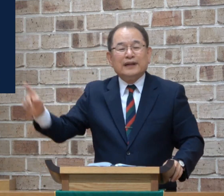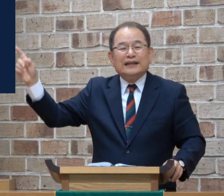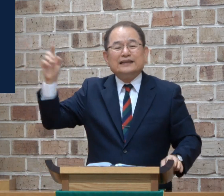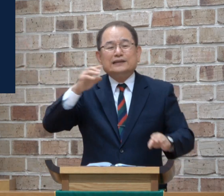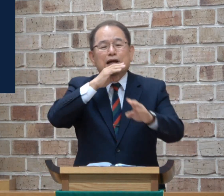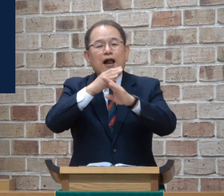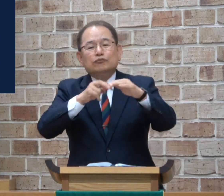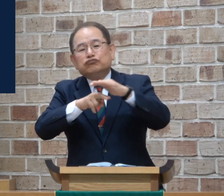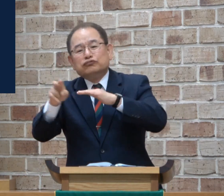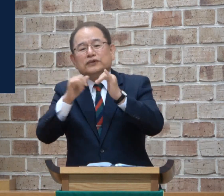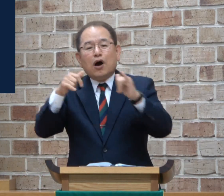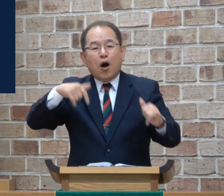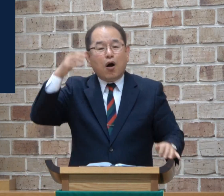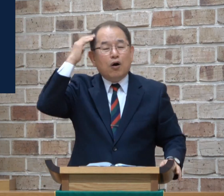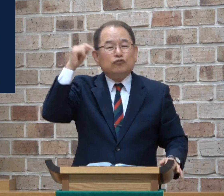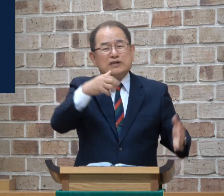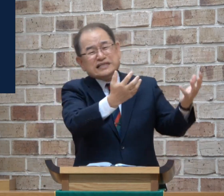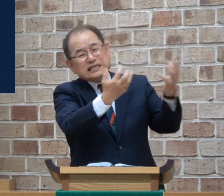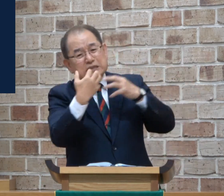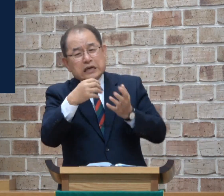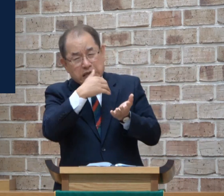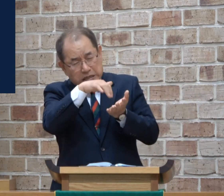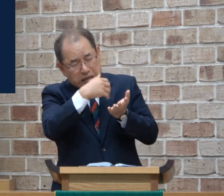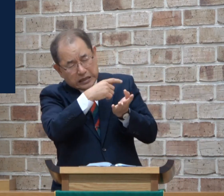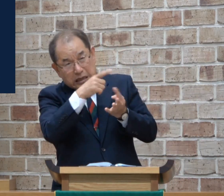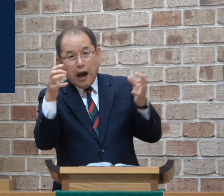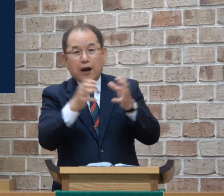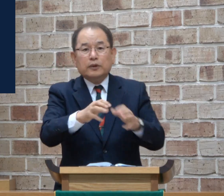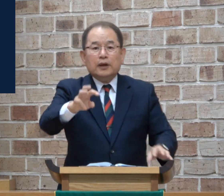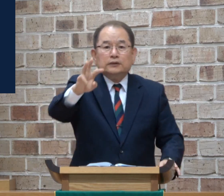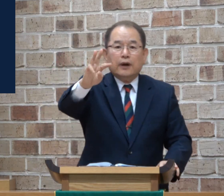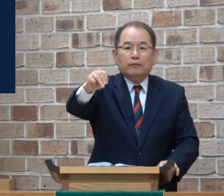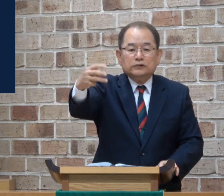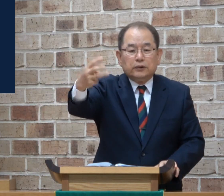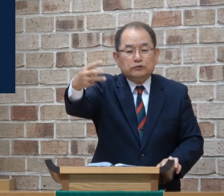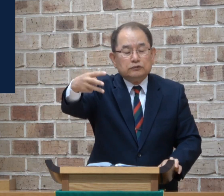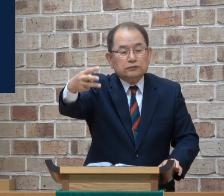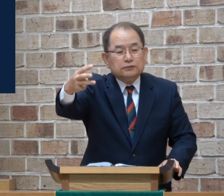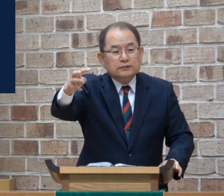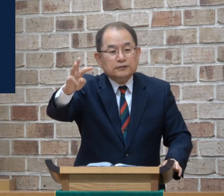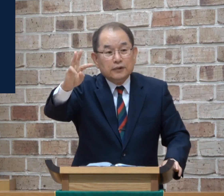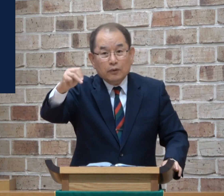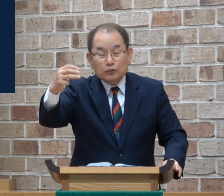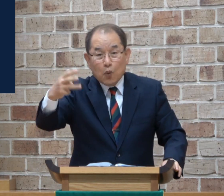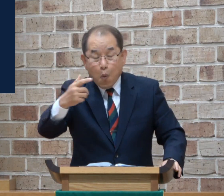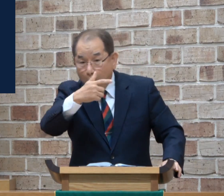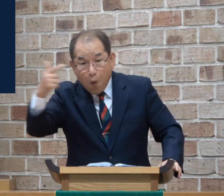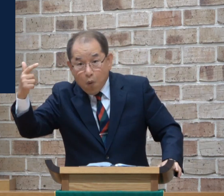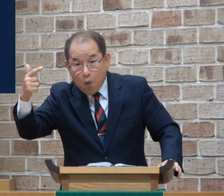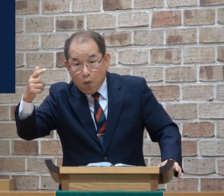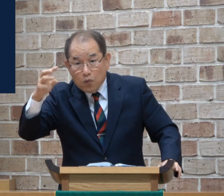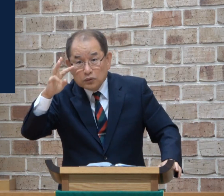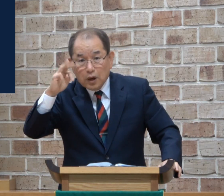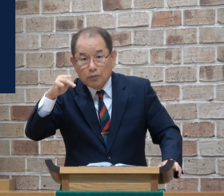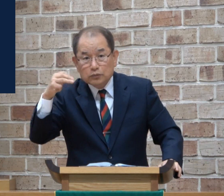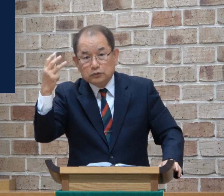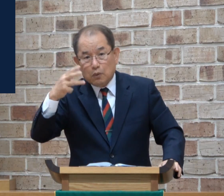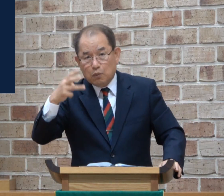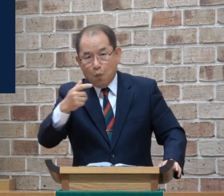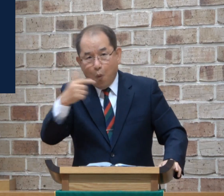한국에 우리 탈북자가 33,000여 명이 지금 북한을 탈출해서 들어와서 살고